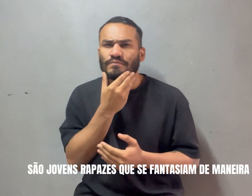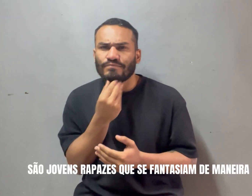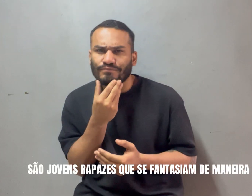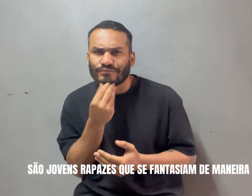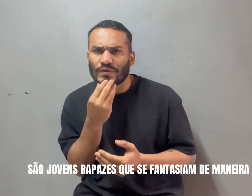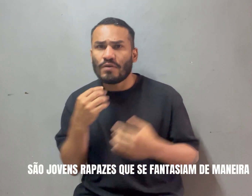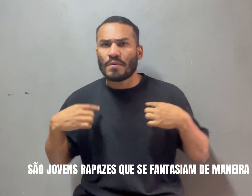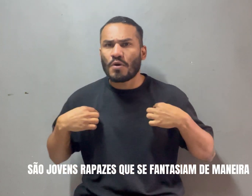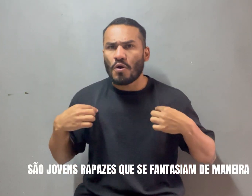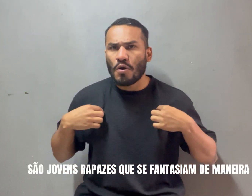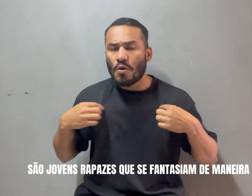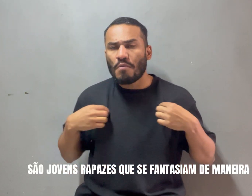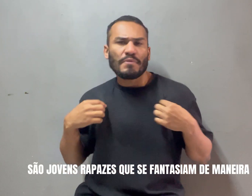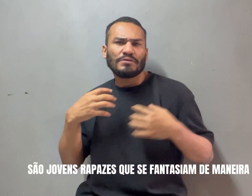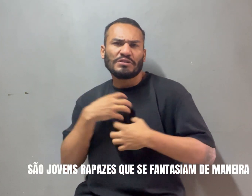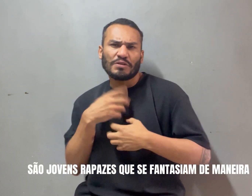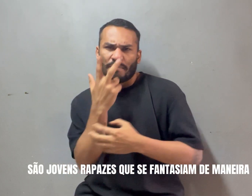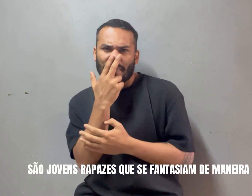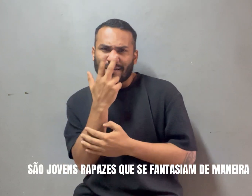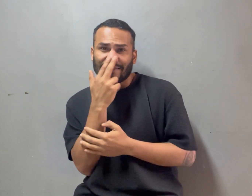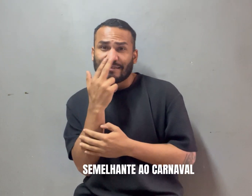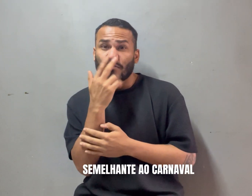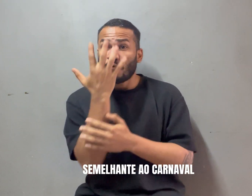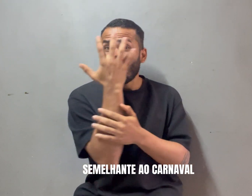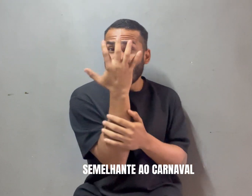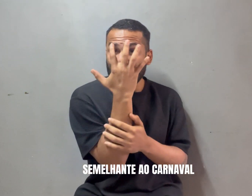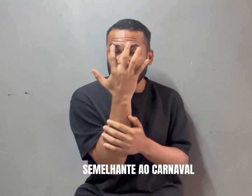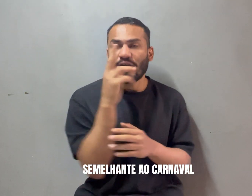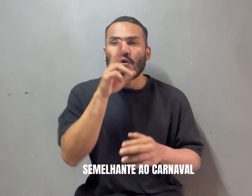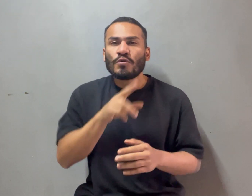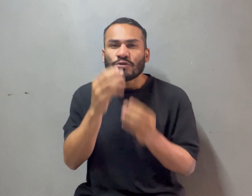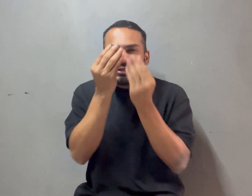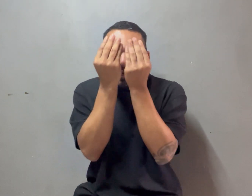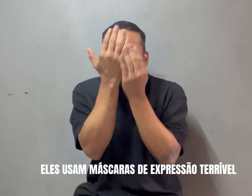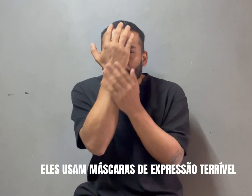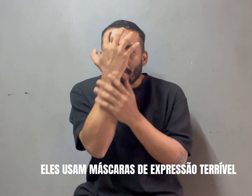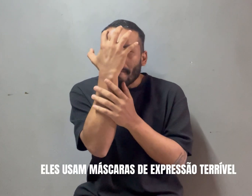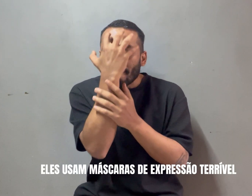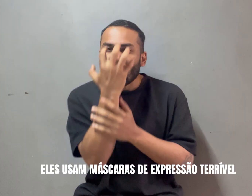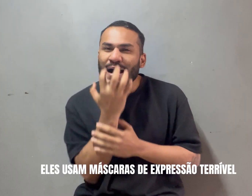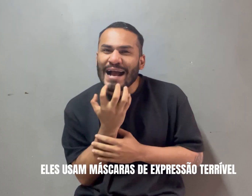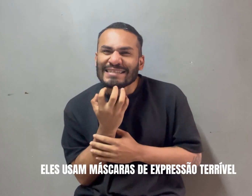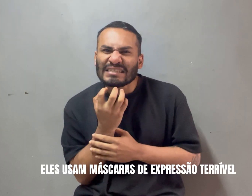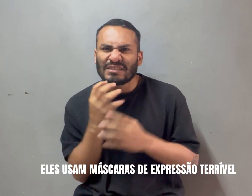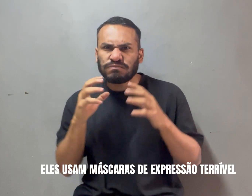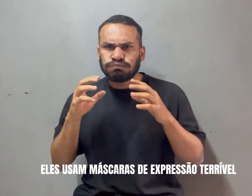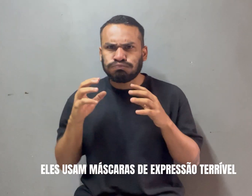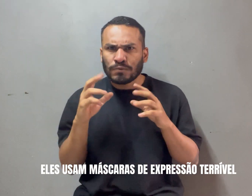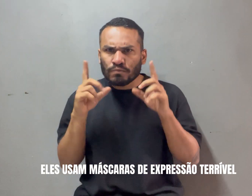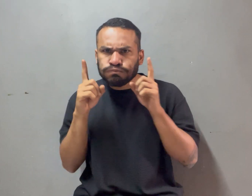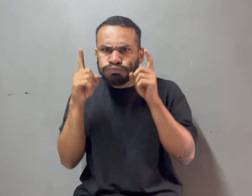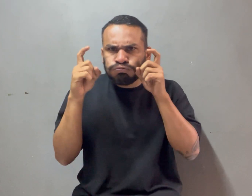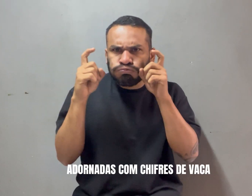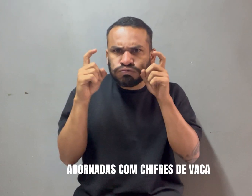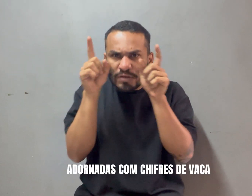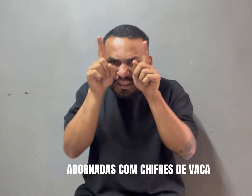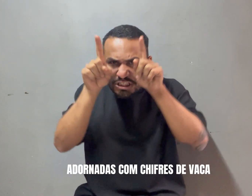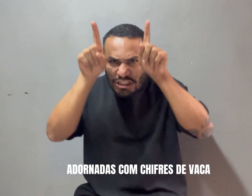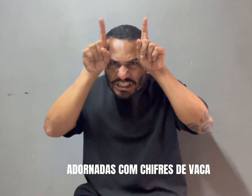jovens rapazes que se fantasiam de maneira semelhante ao carnaval. Eles usam máscaras de expressão terrível, adornadas com chifres